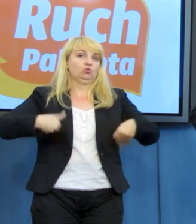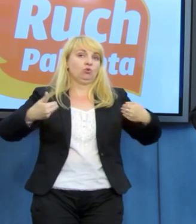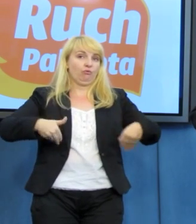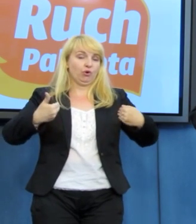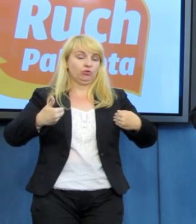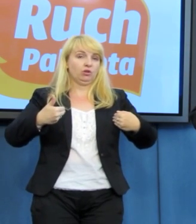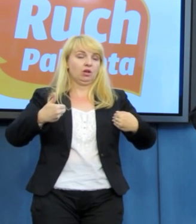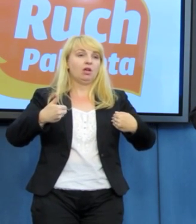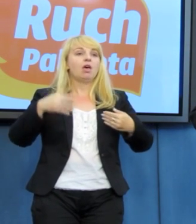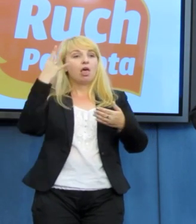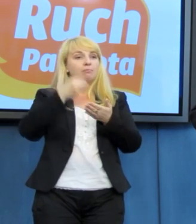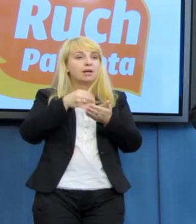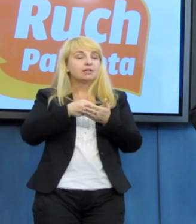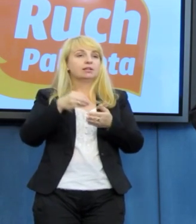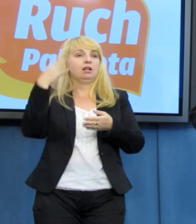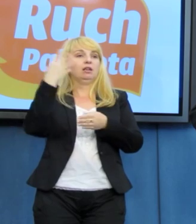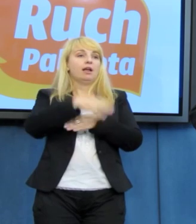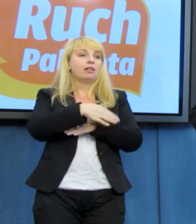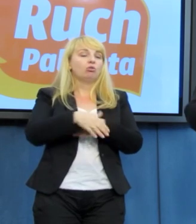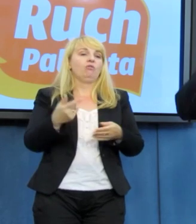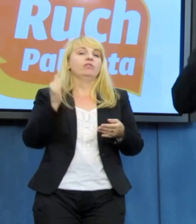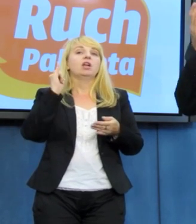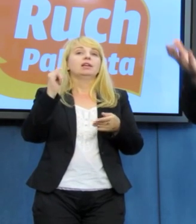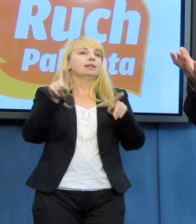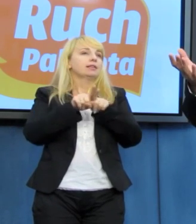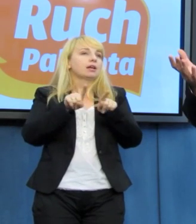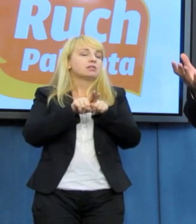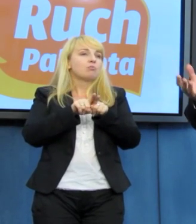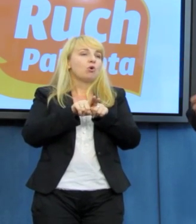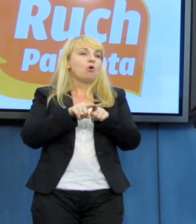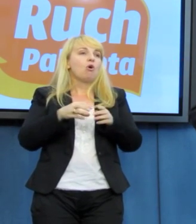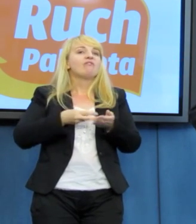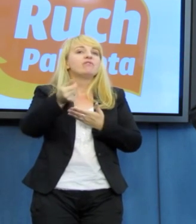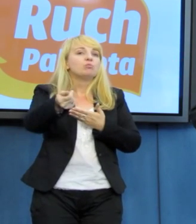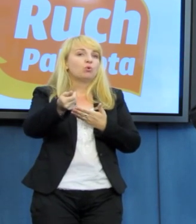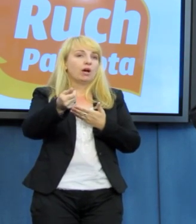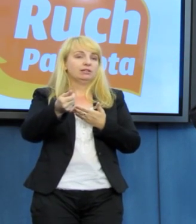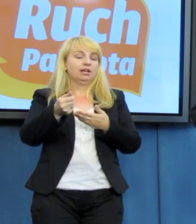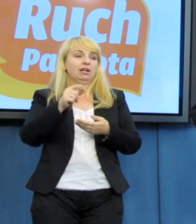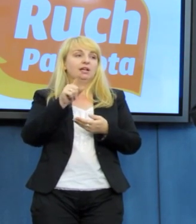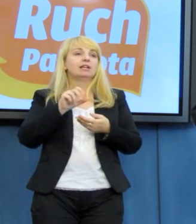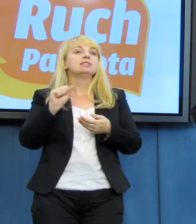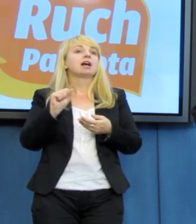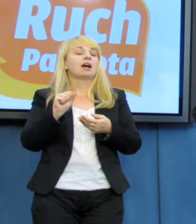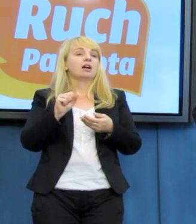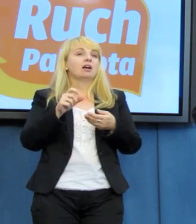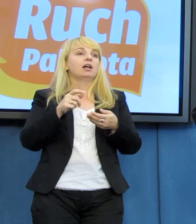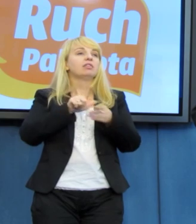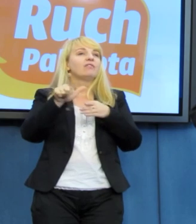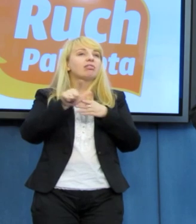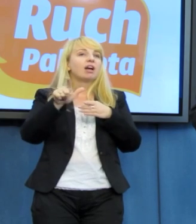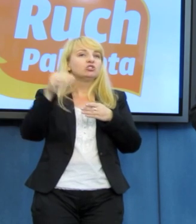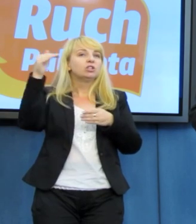zdrowotne, rentowe, emerytalne i oczywiście pensje za 12 tysięcy